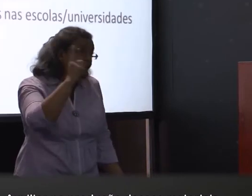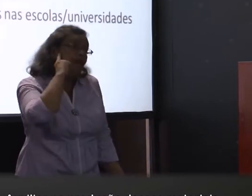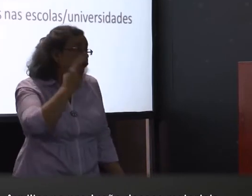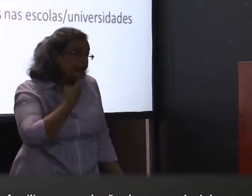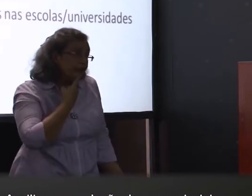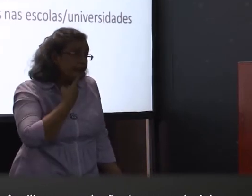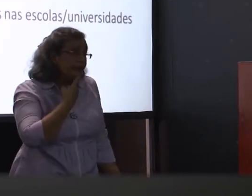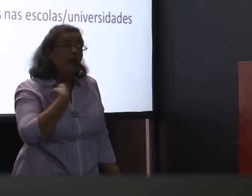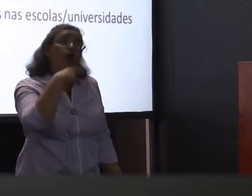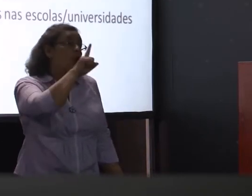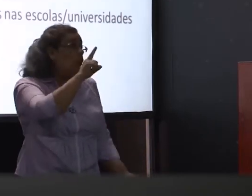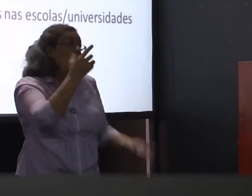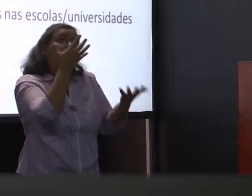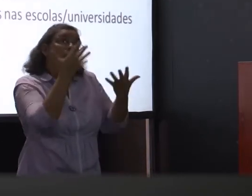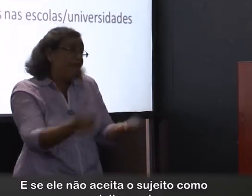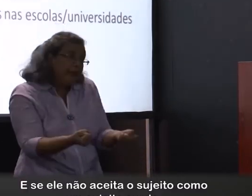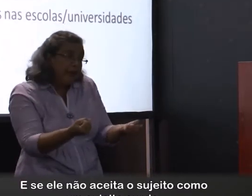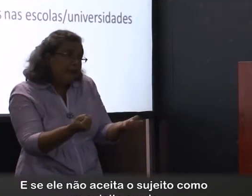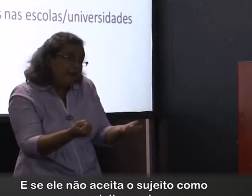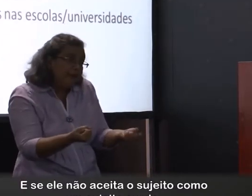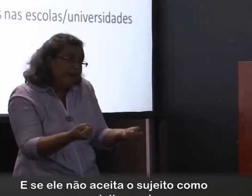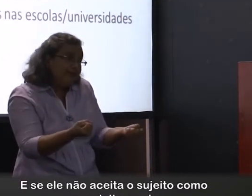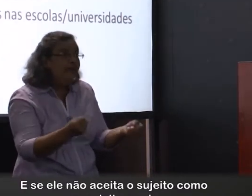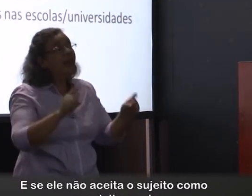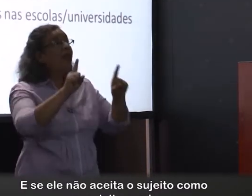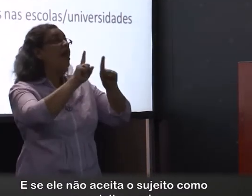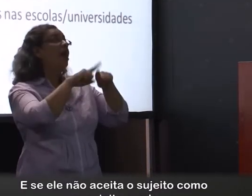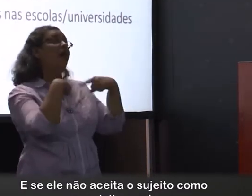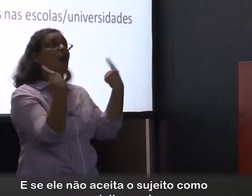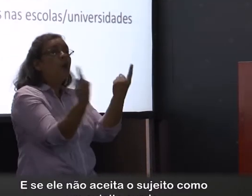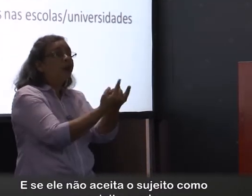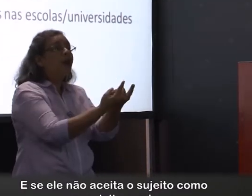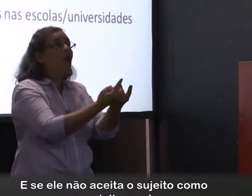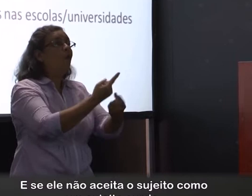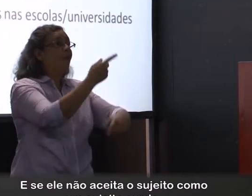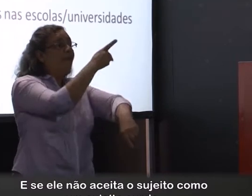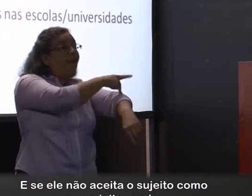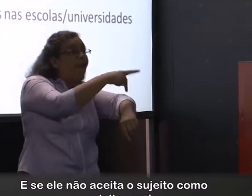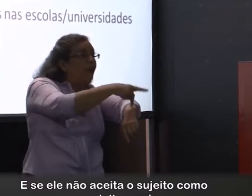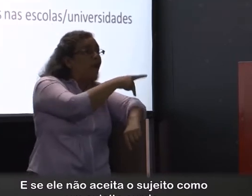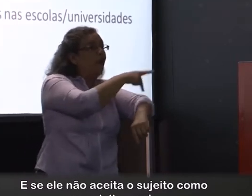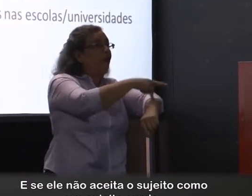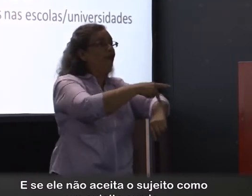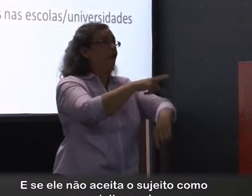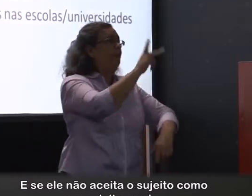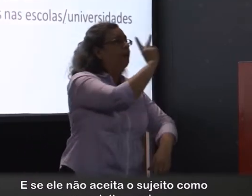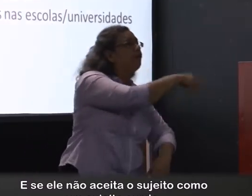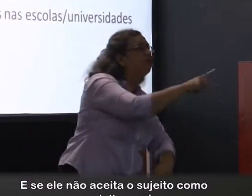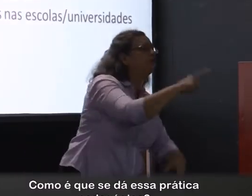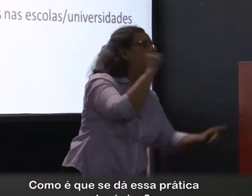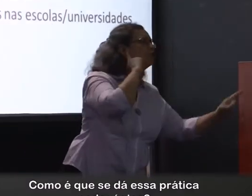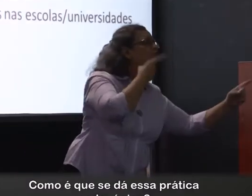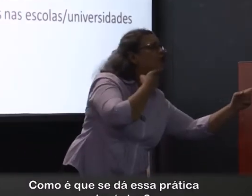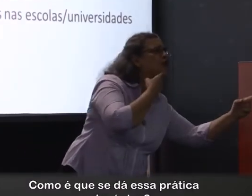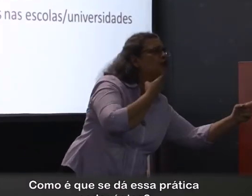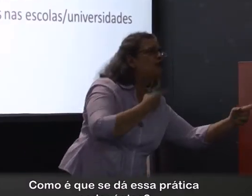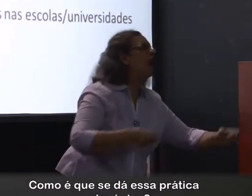materiais. E se ele não conhece o surdo, se ele não aceita o sujeito como um sujeito surdo, como é que se dá essa